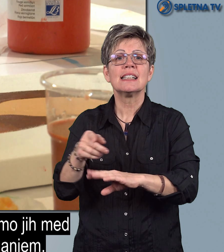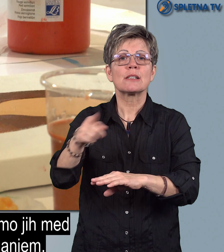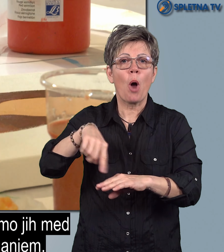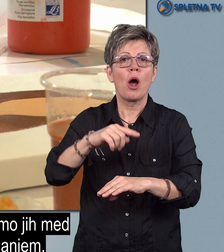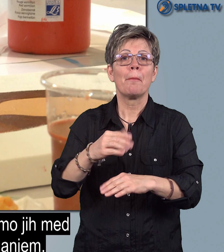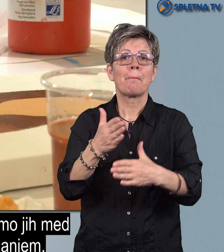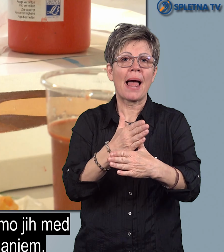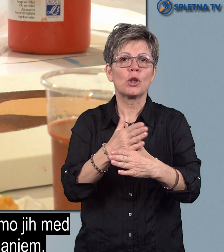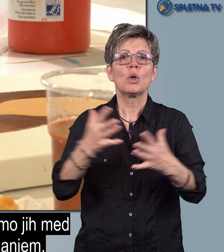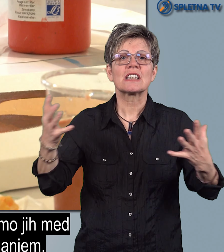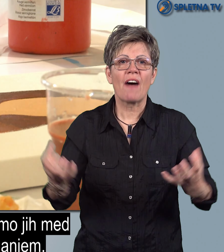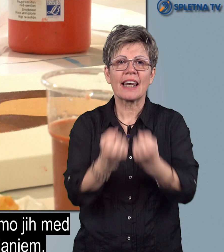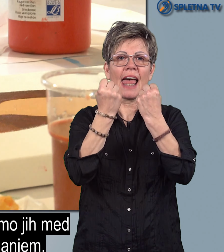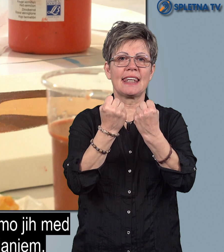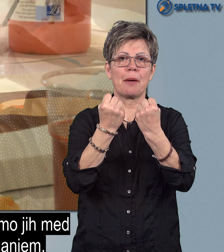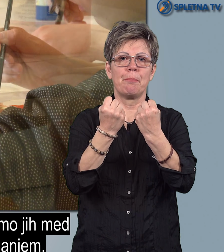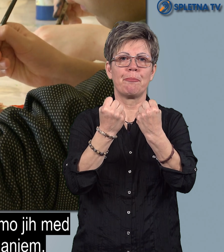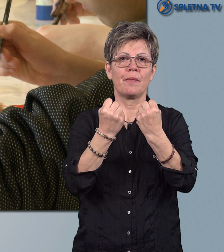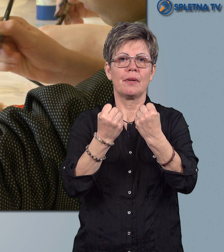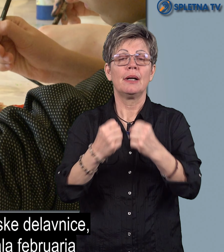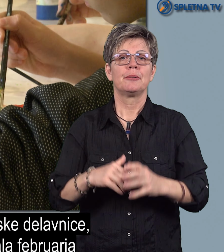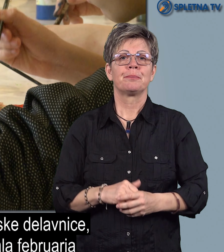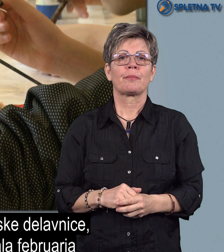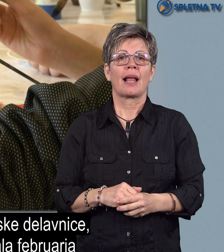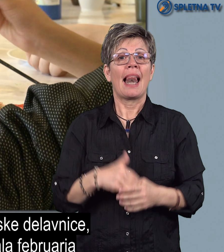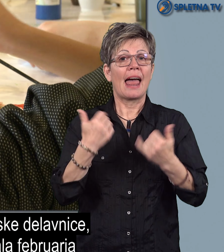Obiskali smo jih med ustvarjanjem.